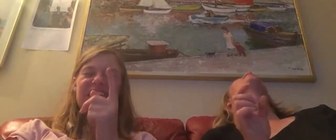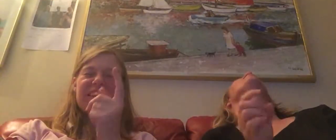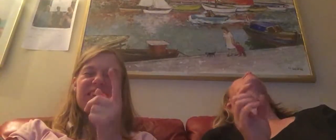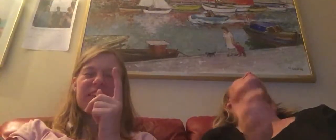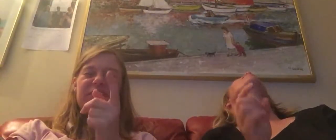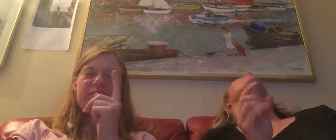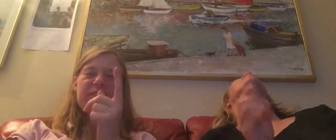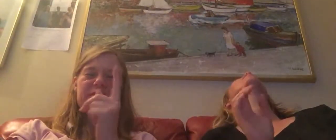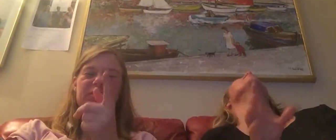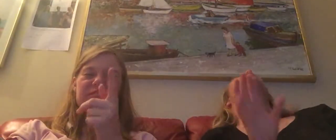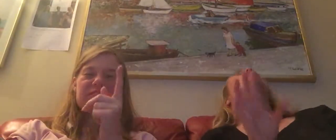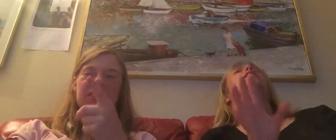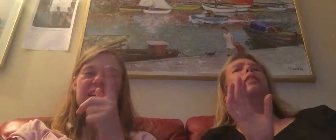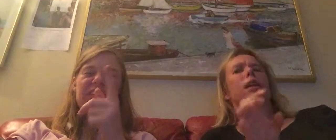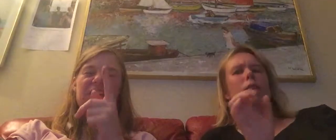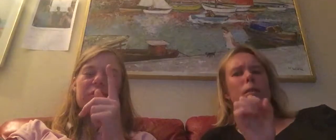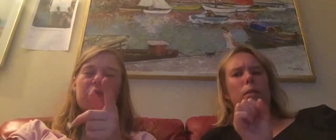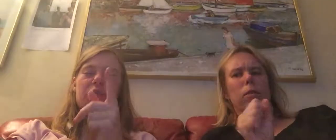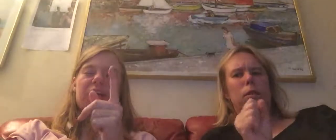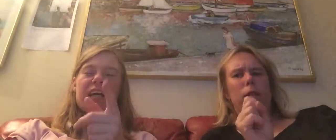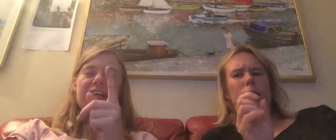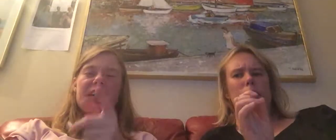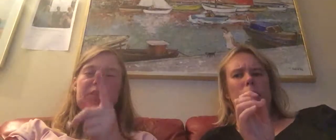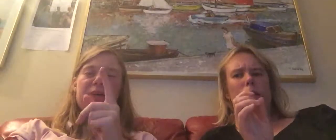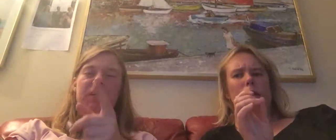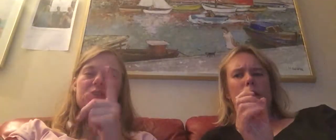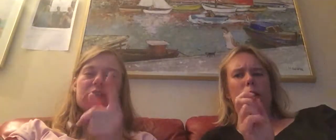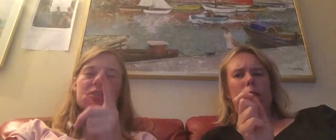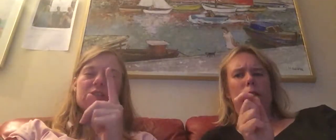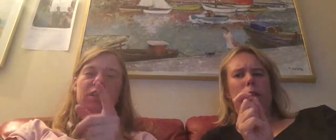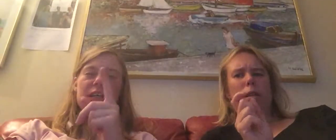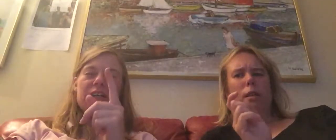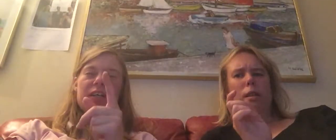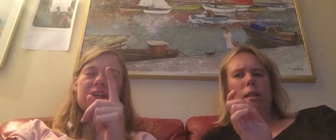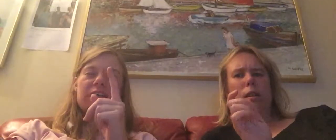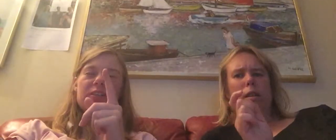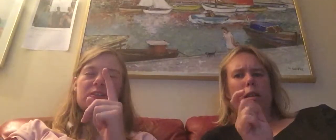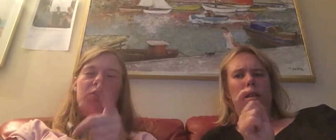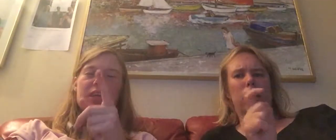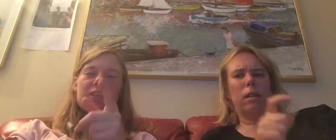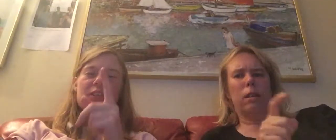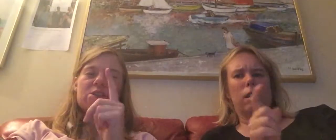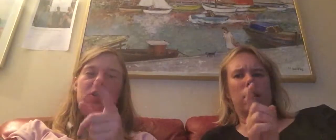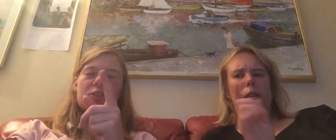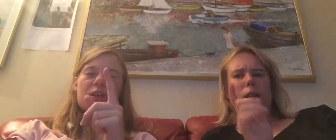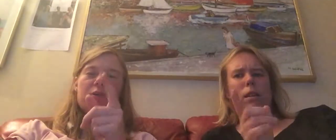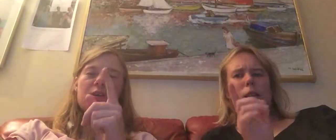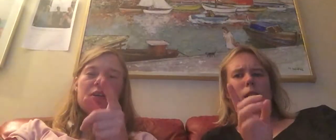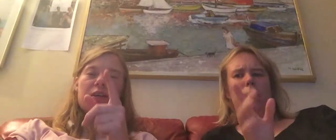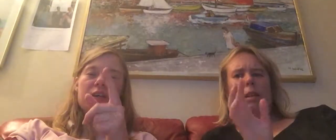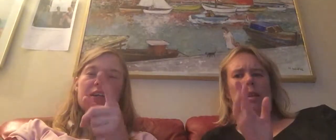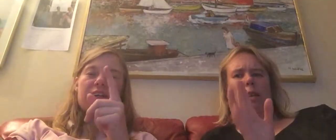Jag viskar leva ut i hundrade år. Kattis Marcus i skuggdansen teatern i